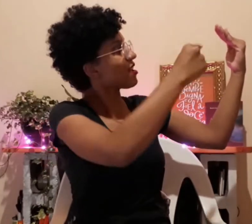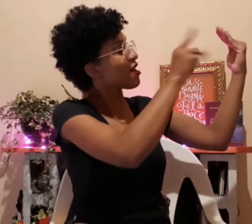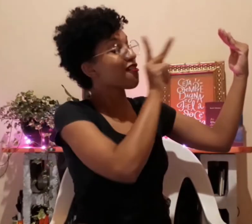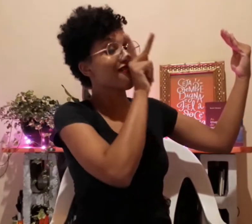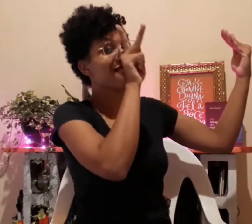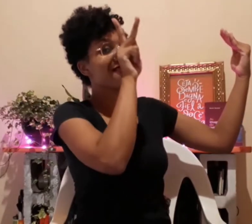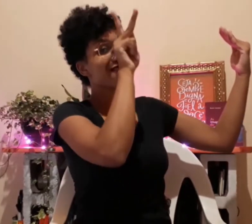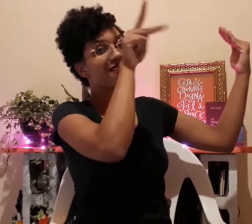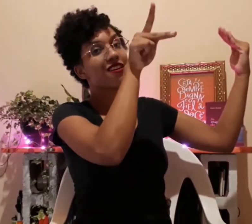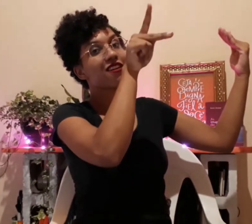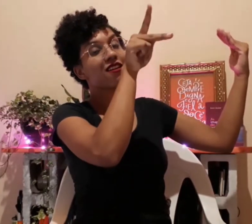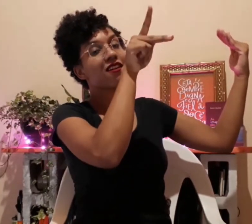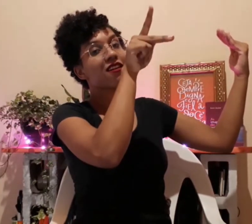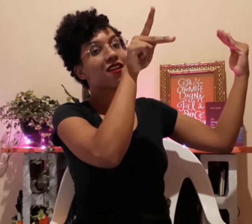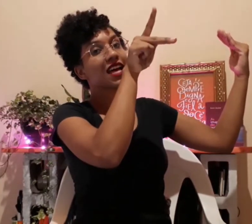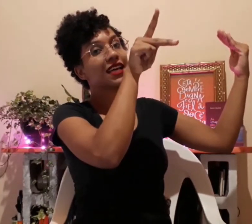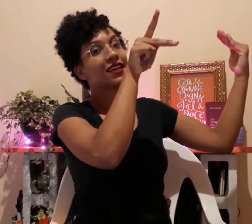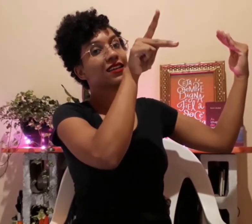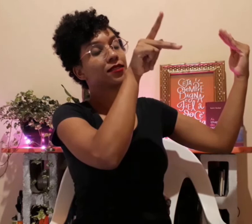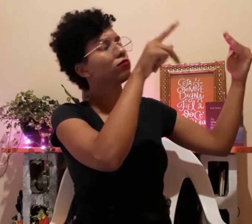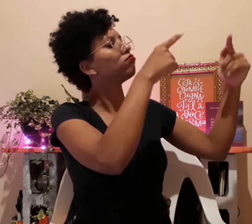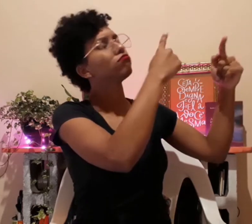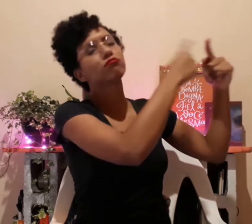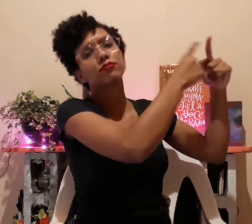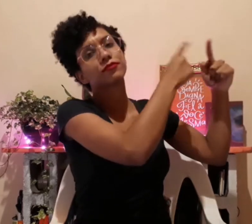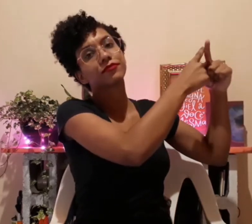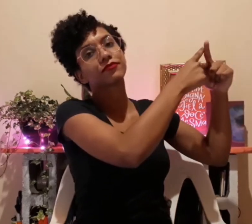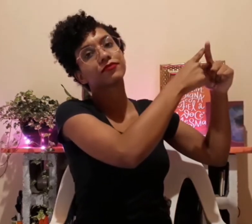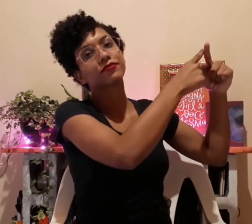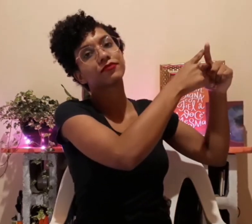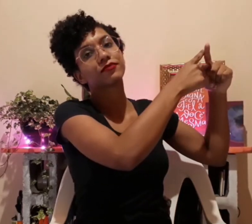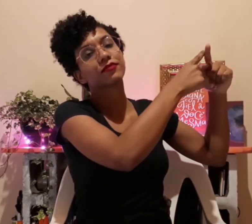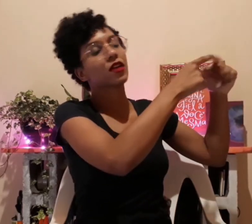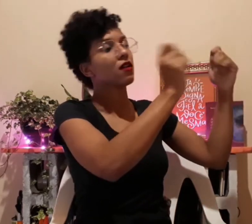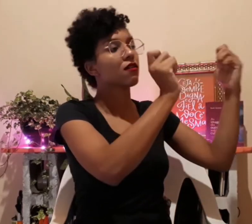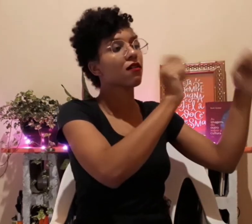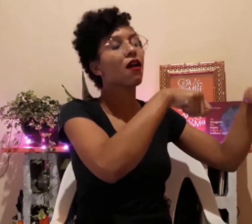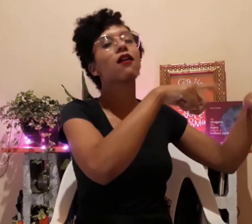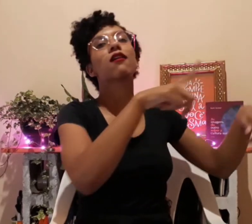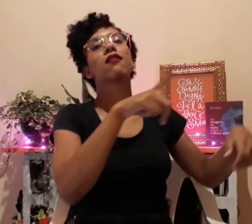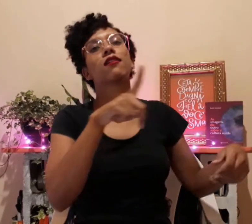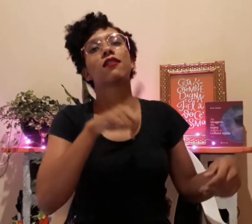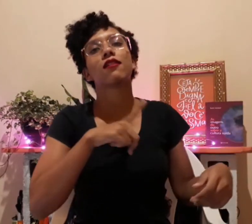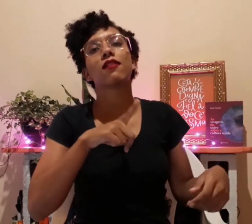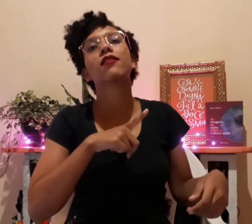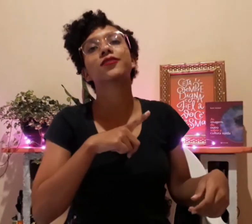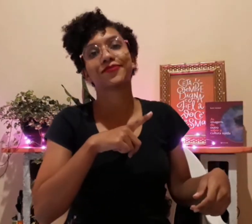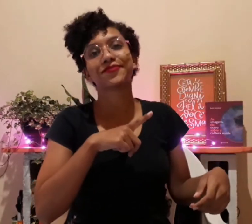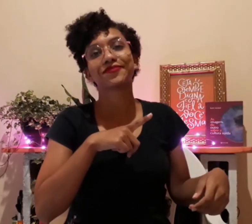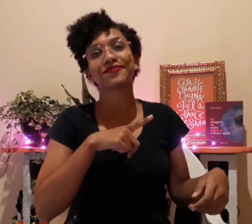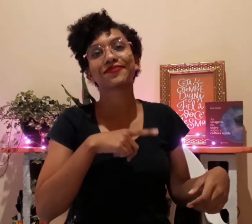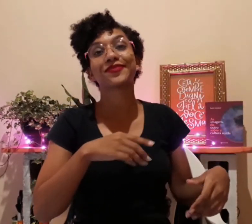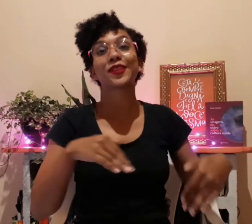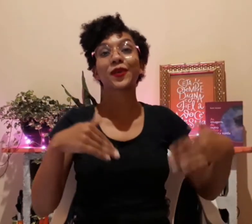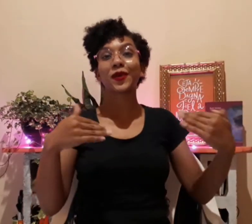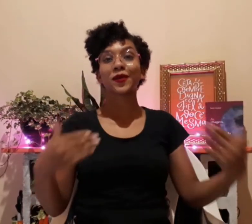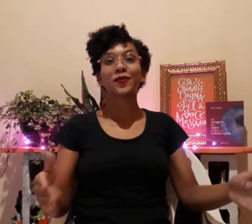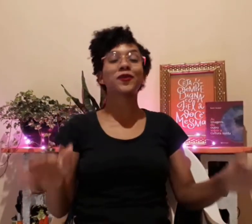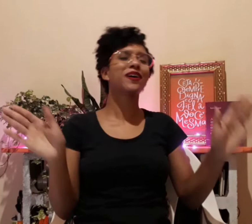volta e não derruba, pois é uma casa forte. Porque você fez com esmero, teve capacidade de fazer